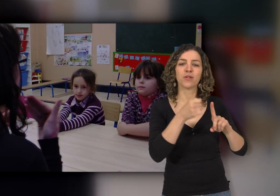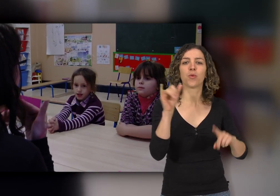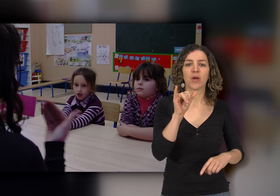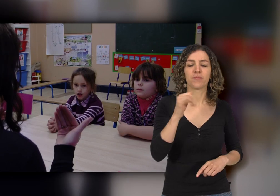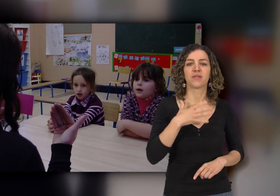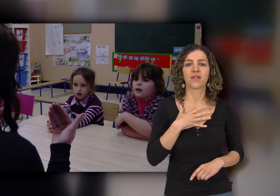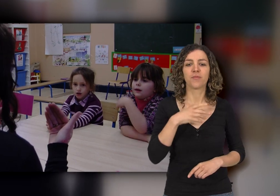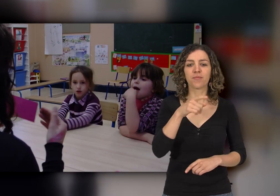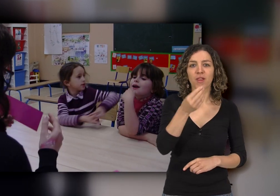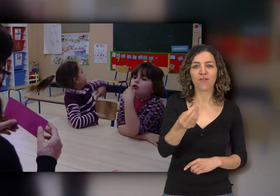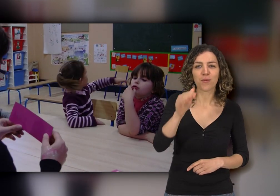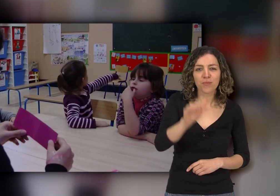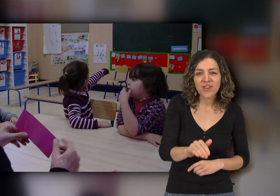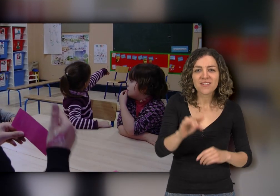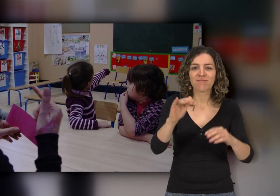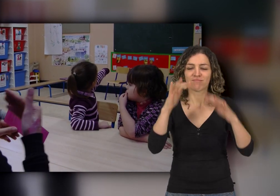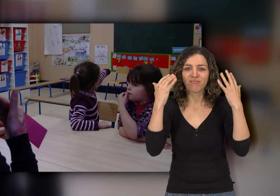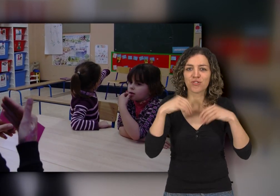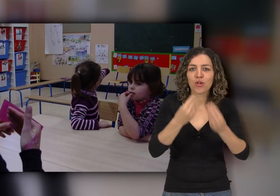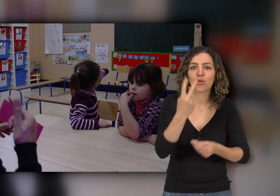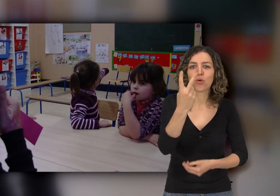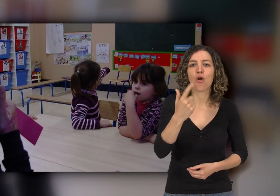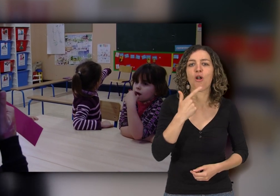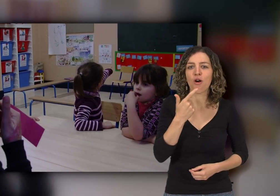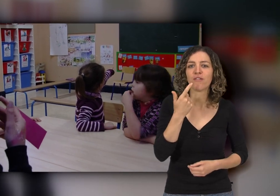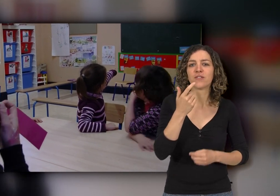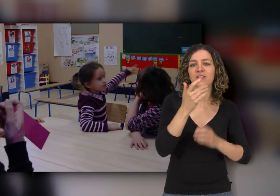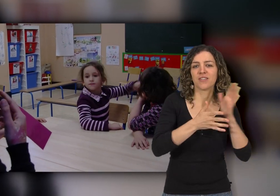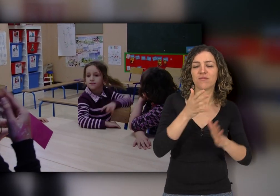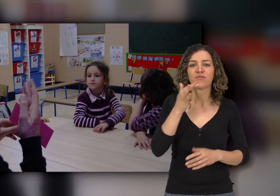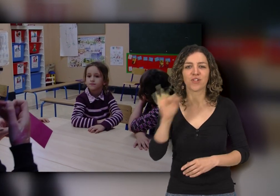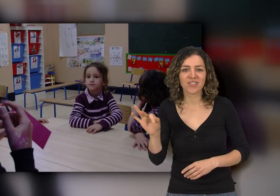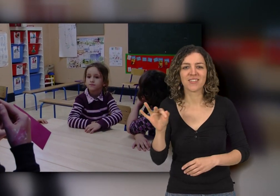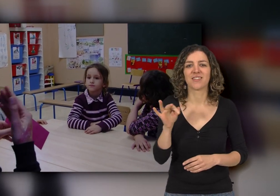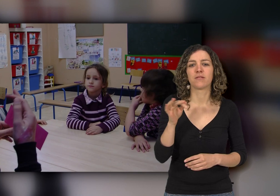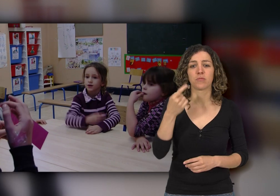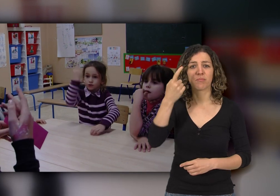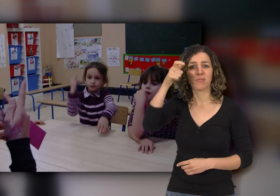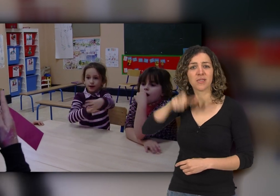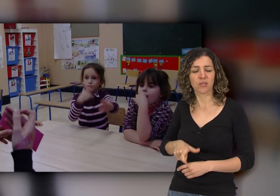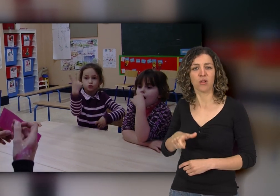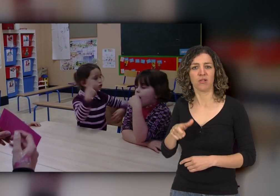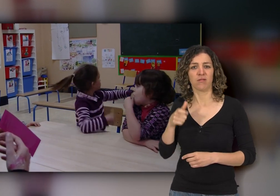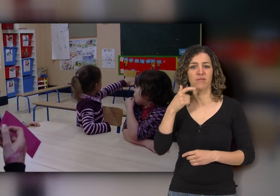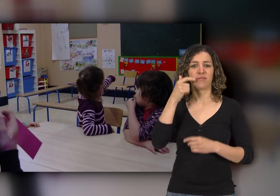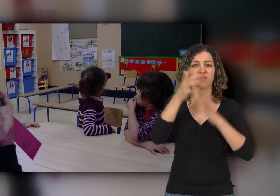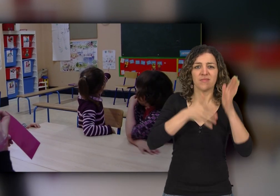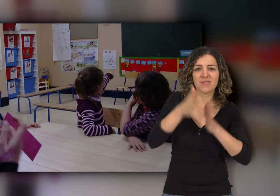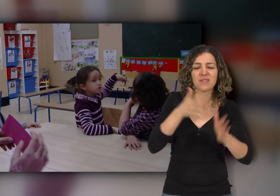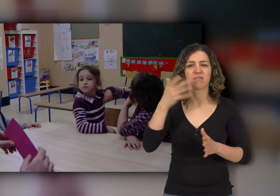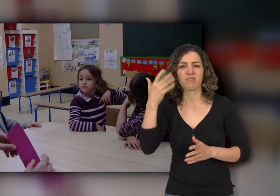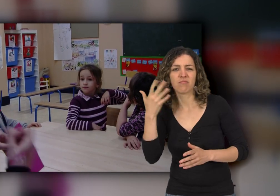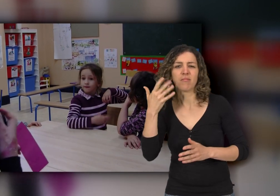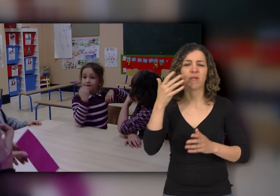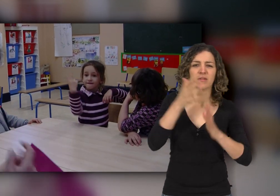Aline, elle parle en français en utilisant le LPC, ce code pour vous aider à lire sur les lèvres. Ce cours est une manière de sensibiliser les enfants